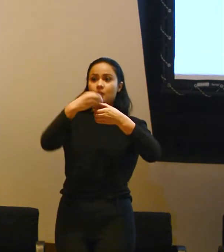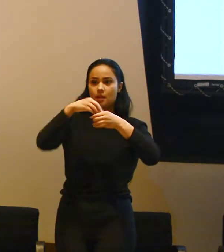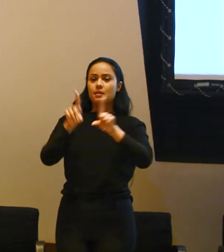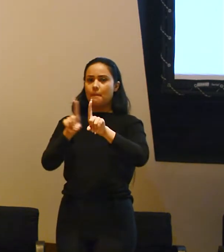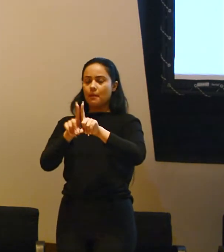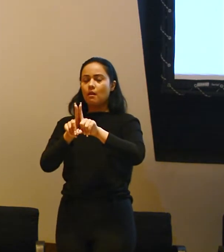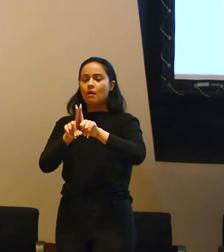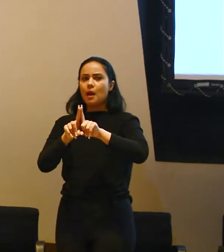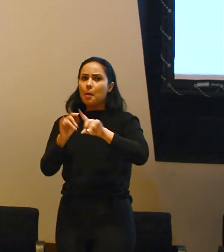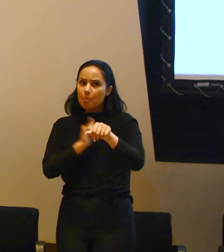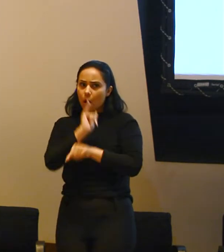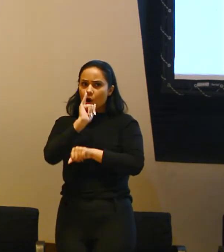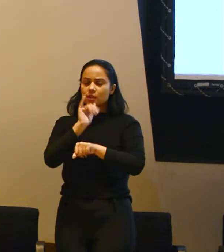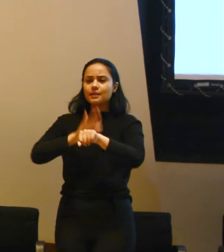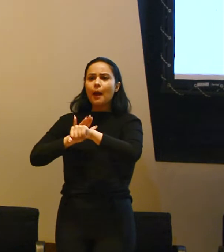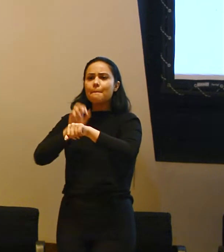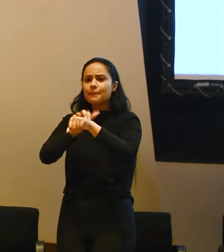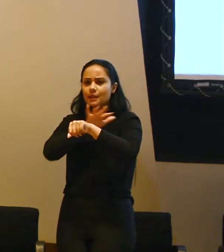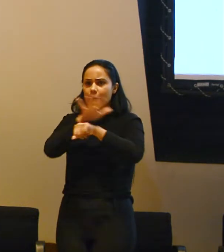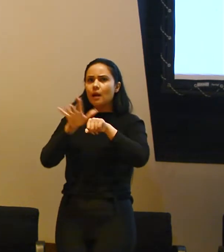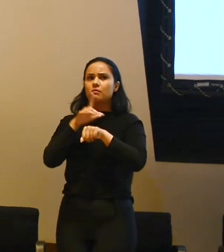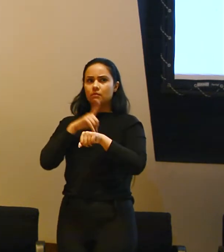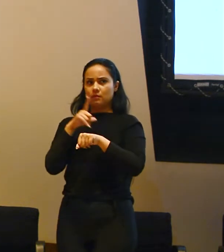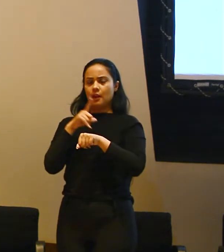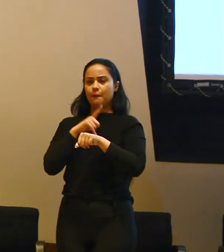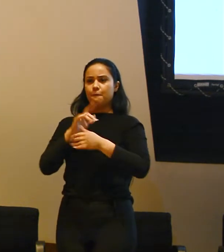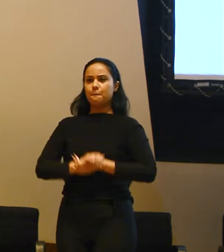muito importante, agora na pandemia, a gente teve, assim,